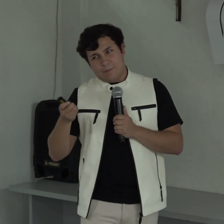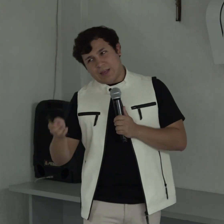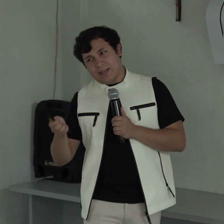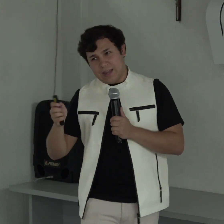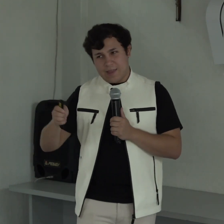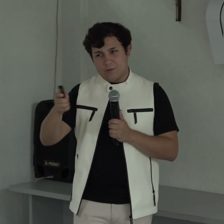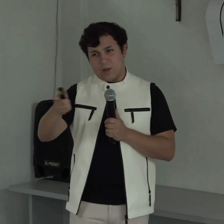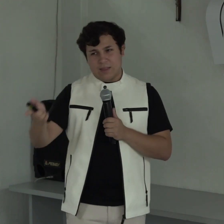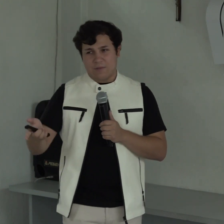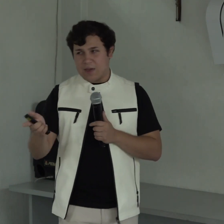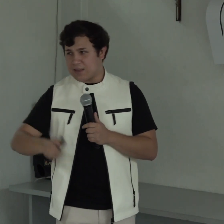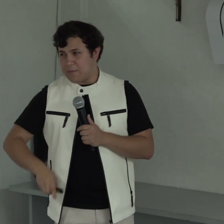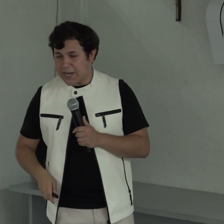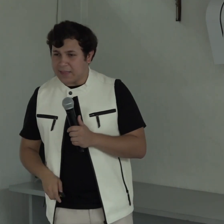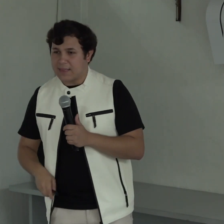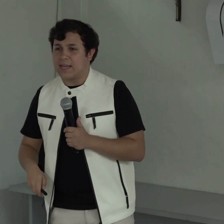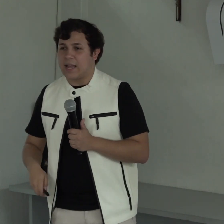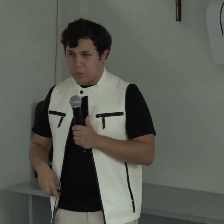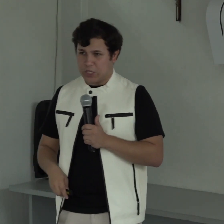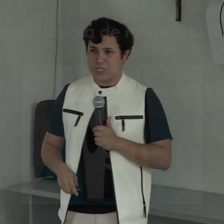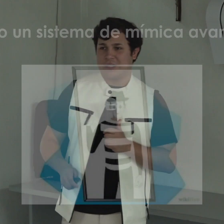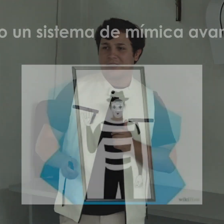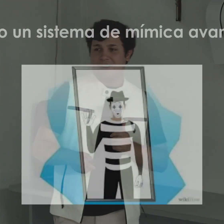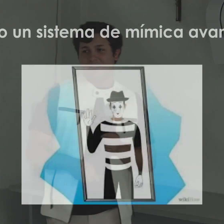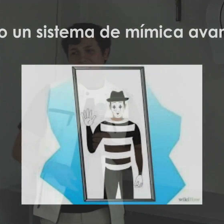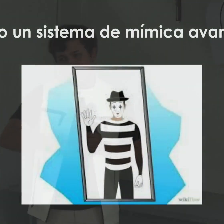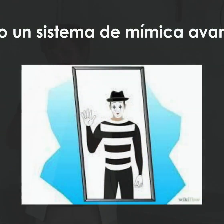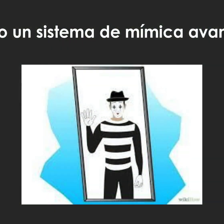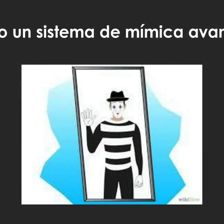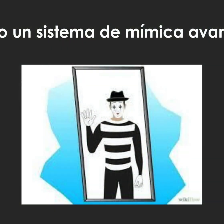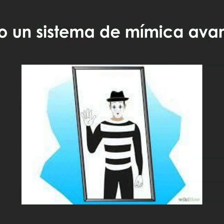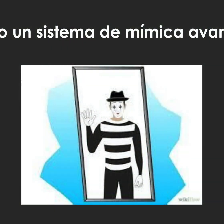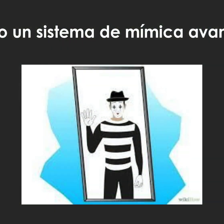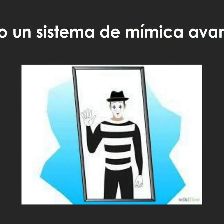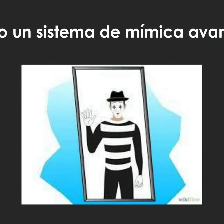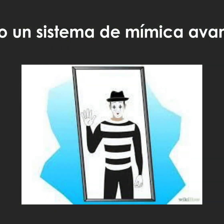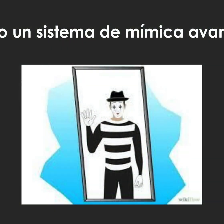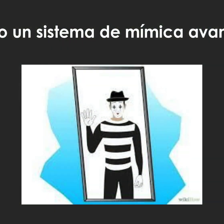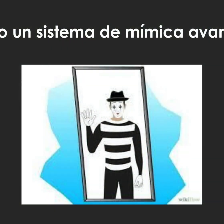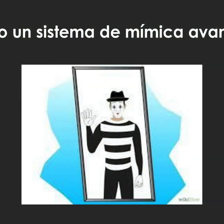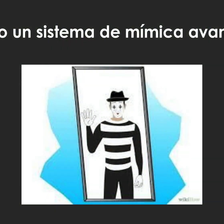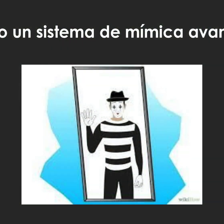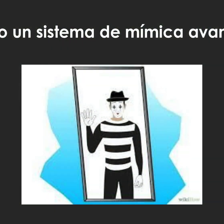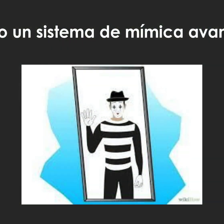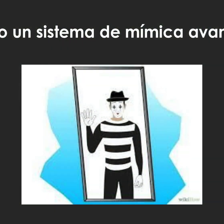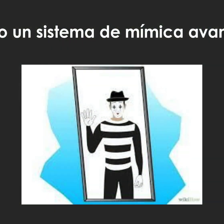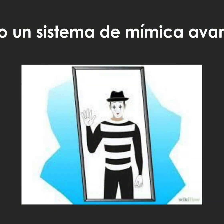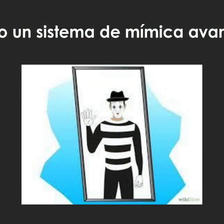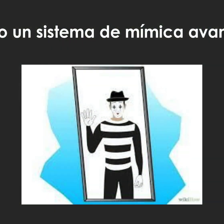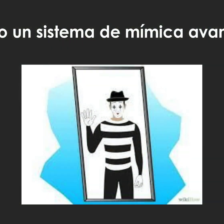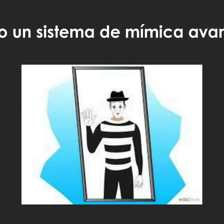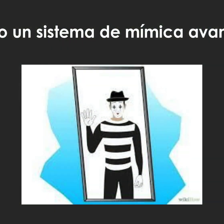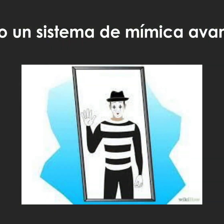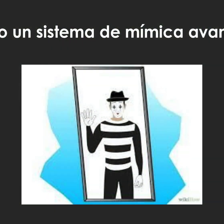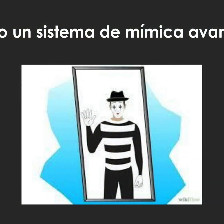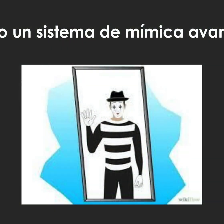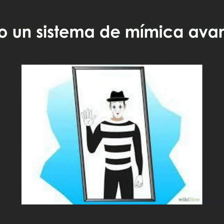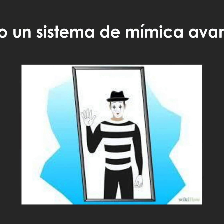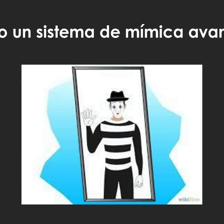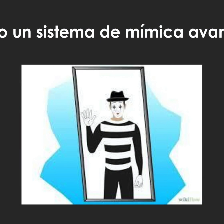que nada utilizan más el American Sign Language, o sea, de Estados Unidos, la lengua de señas. Es solo un sistema de mímica avanzada, ¿cierto o